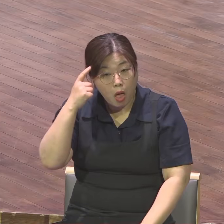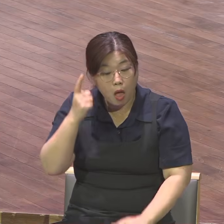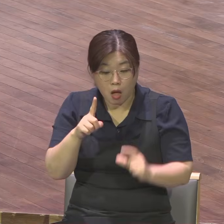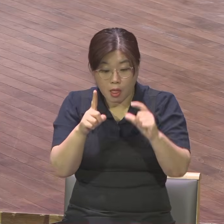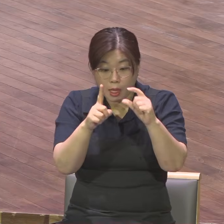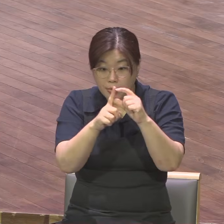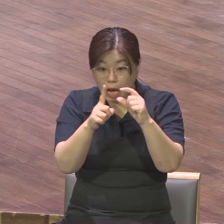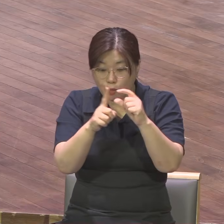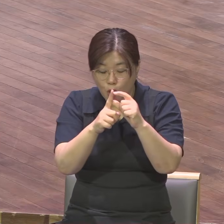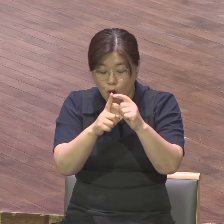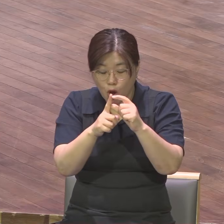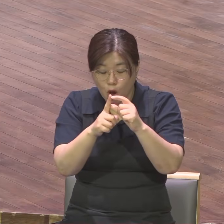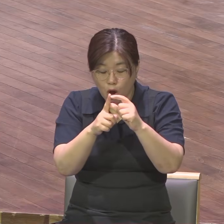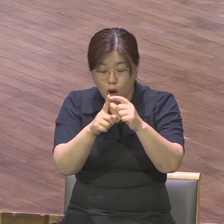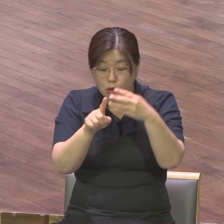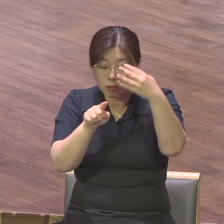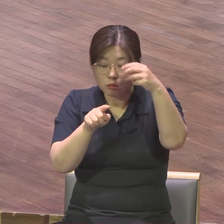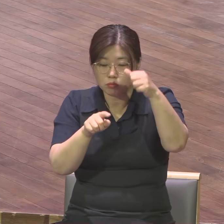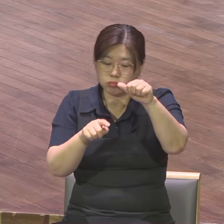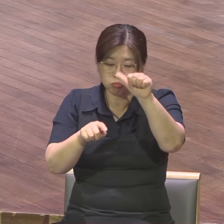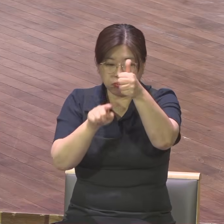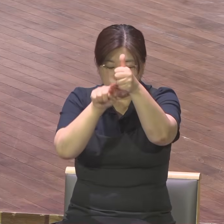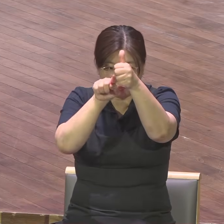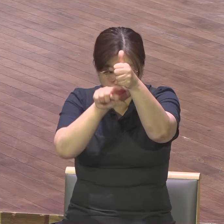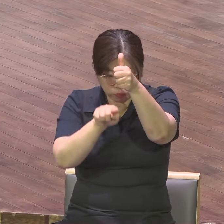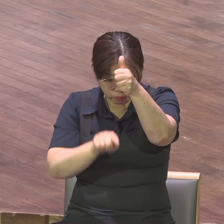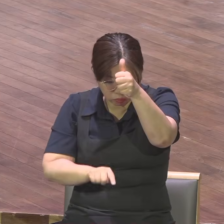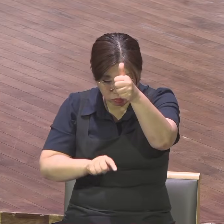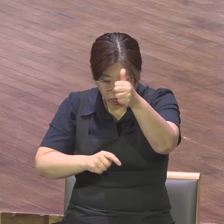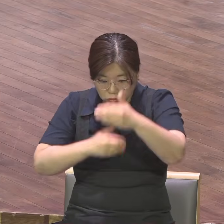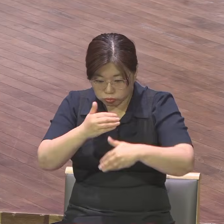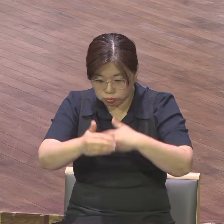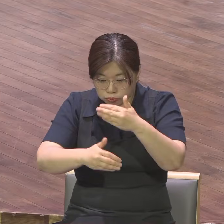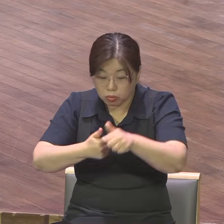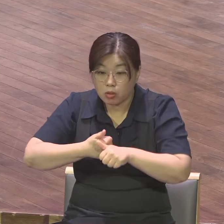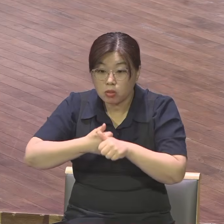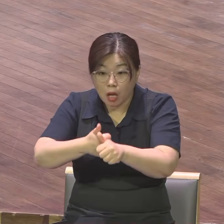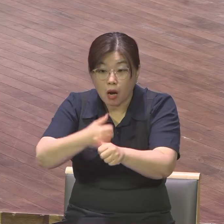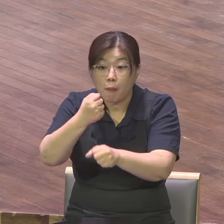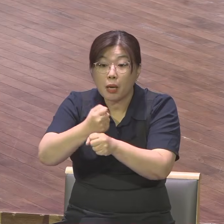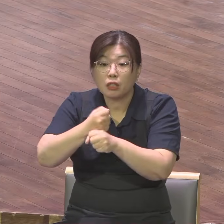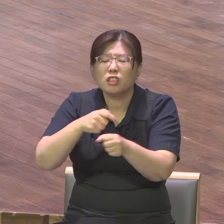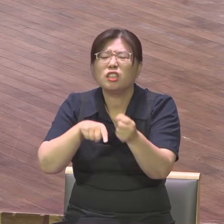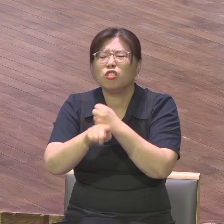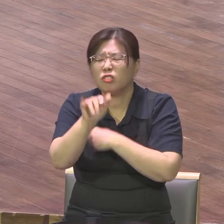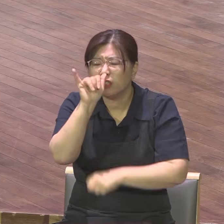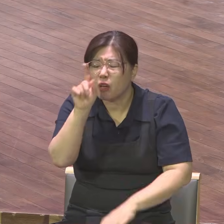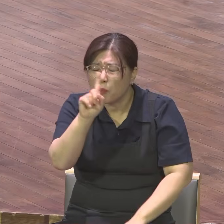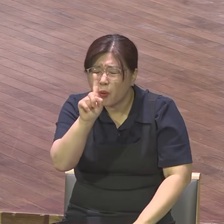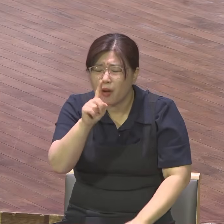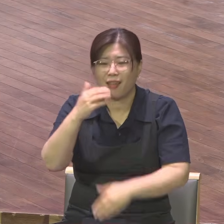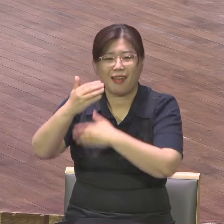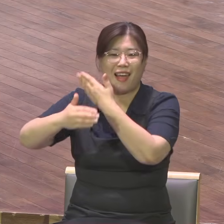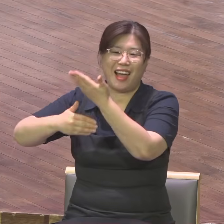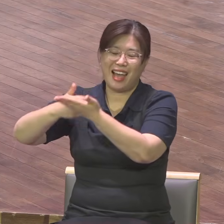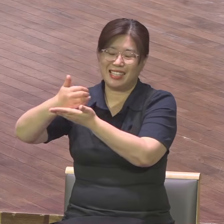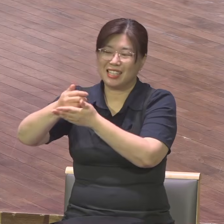절마다 시작을 그렇게 했느냐? 그 이유가 있어요. 신학적으로 하나님의 말씀에